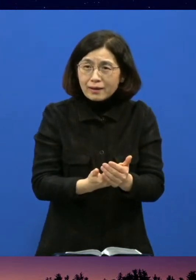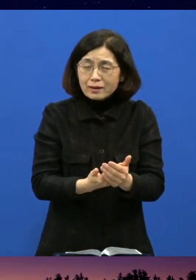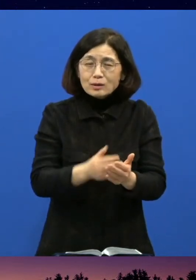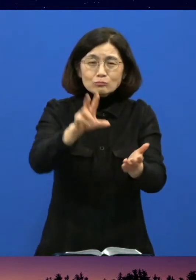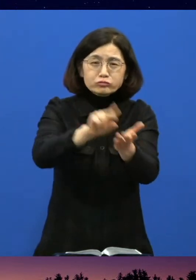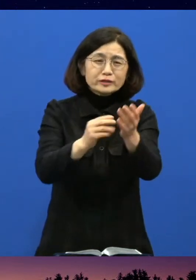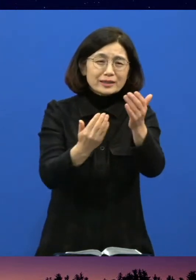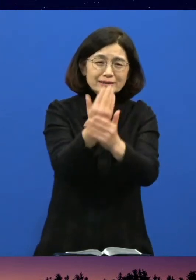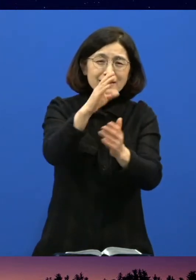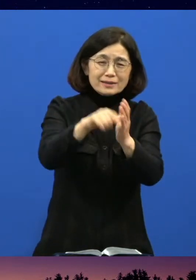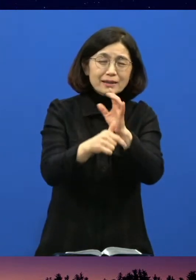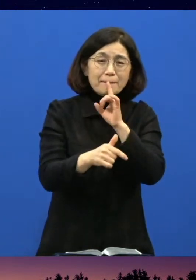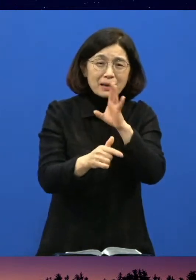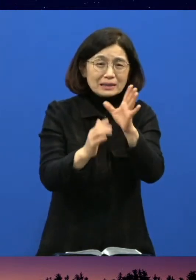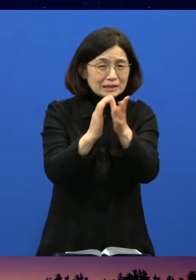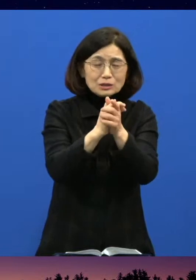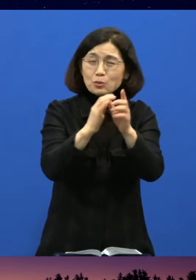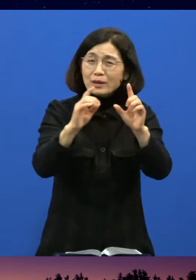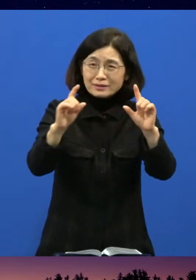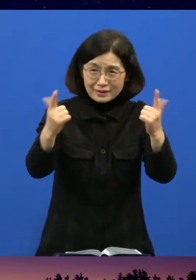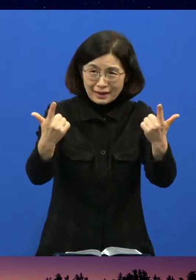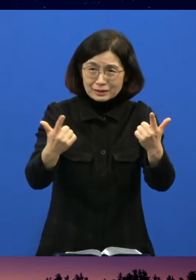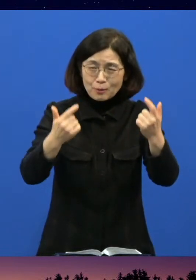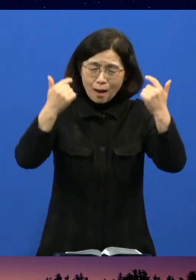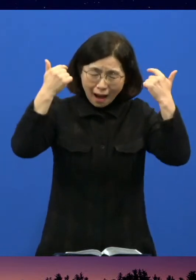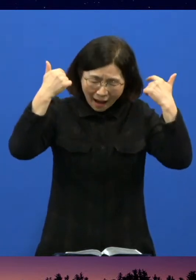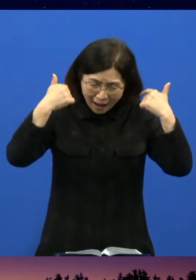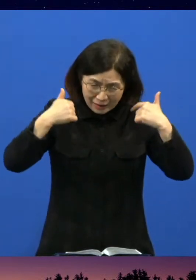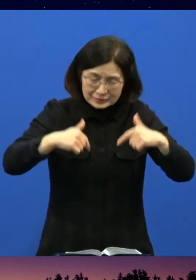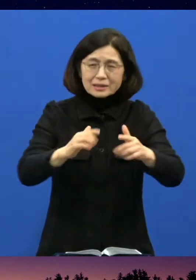이 항상 기도가 생각보다 어렵다는 거예요.